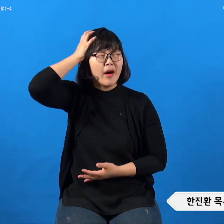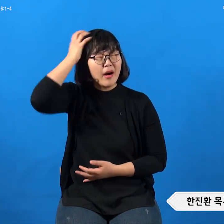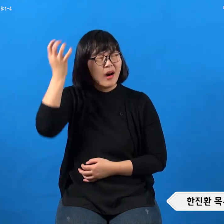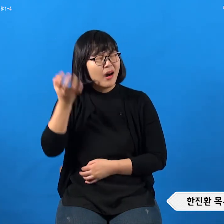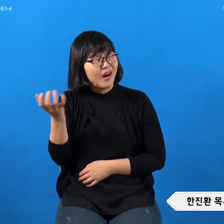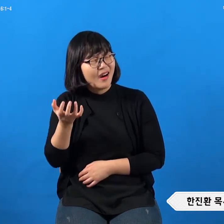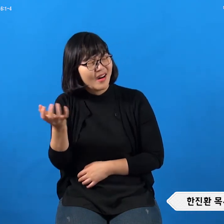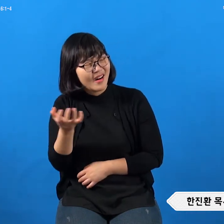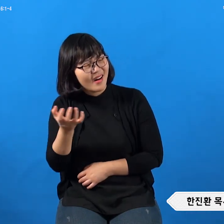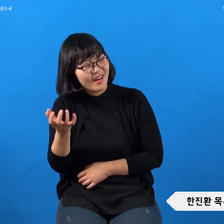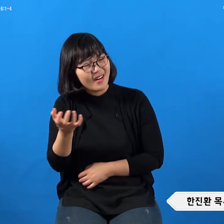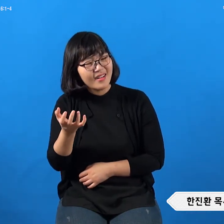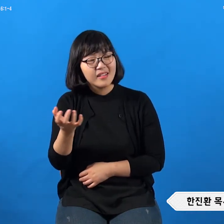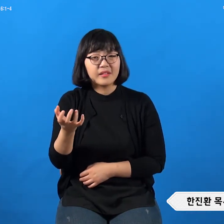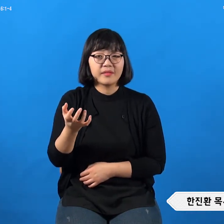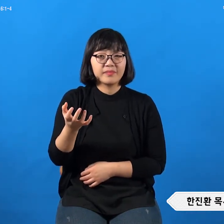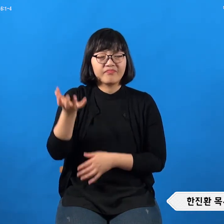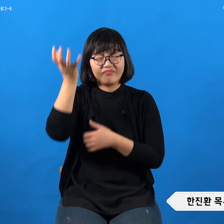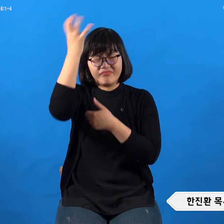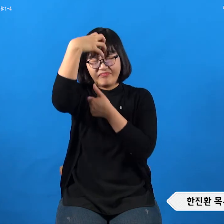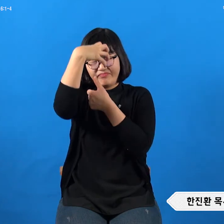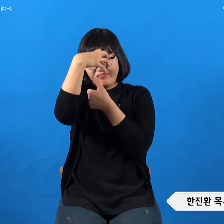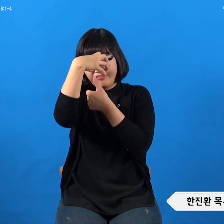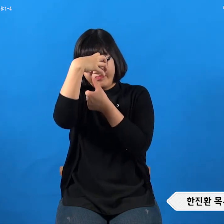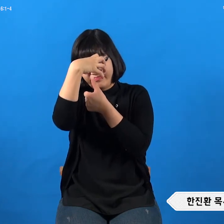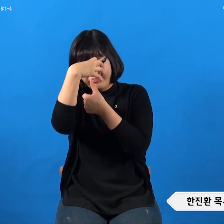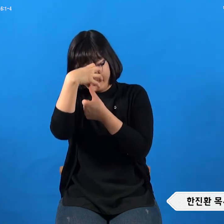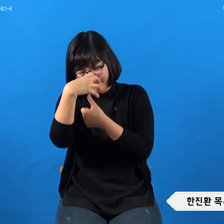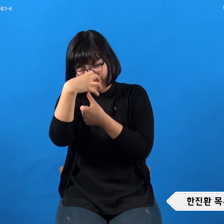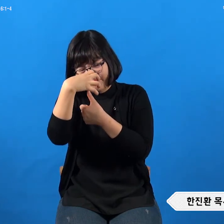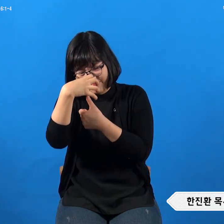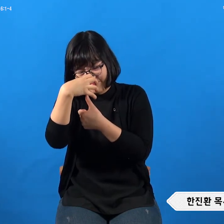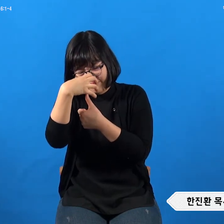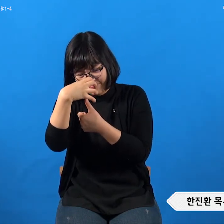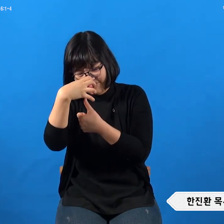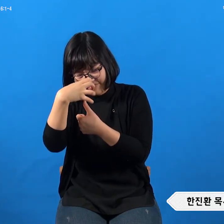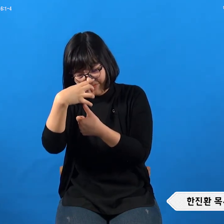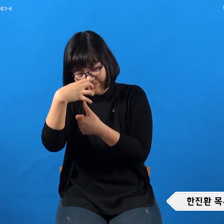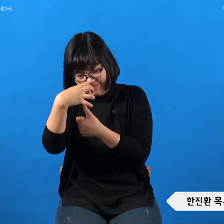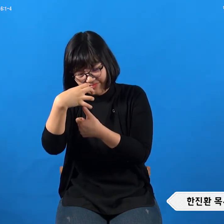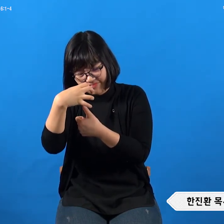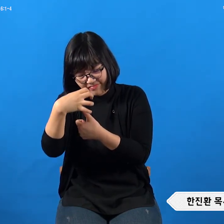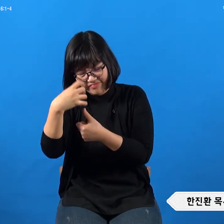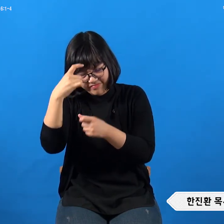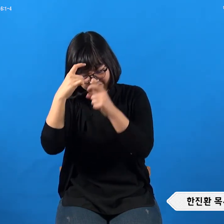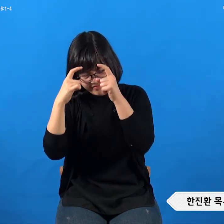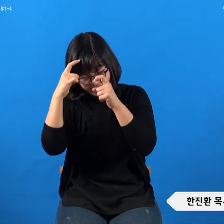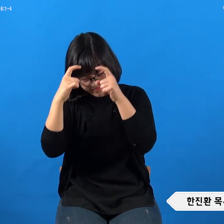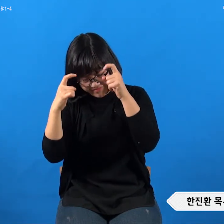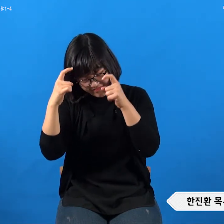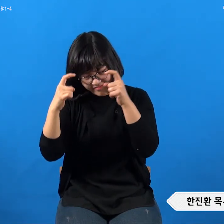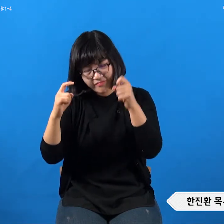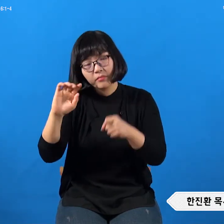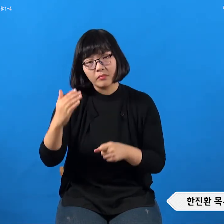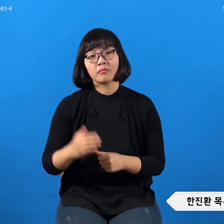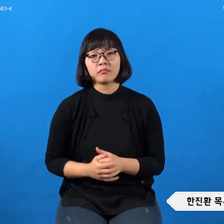좀 더 해야 되지 않을까? 하는 강박관념에 짓눌려서 그냥 고민이 되고 머리가 터질 것